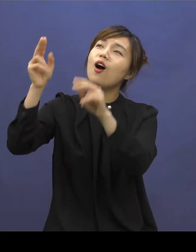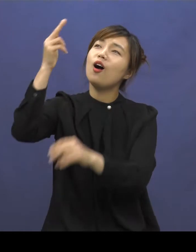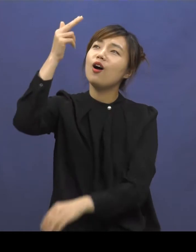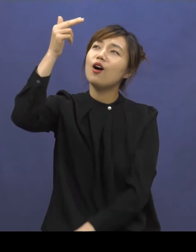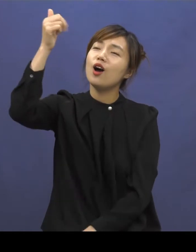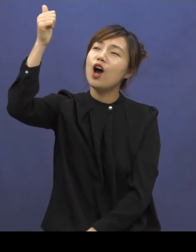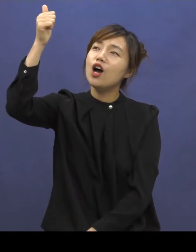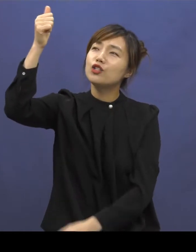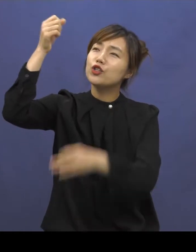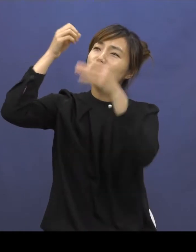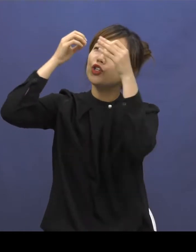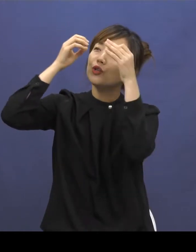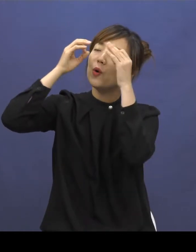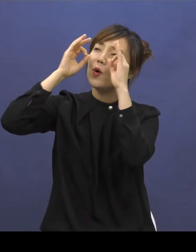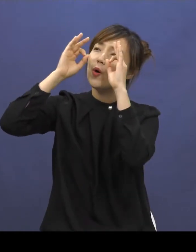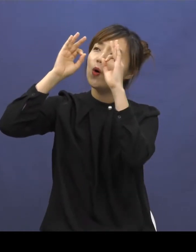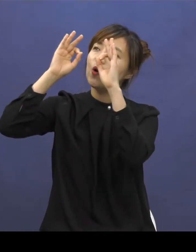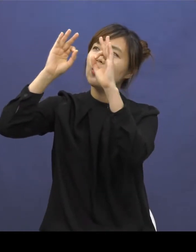눈들어 주